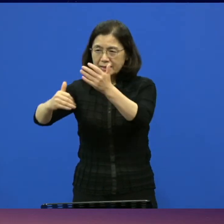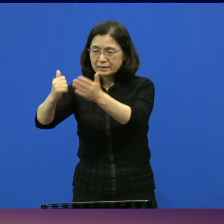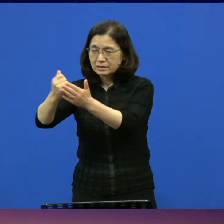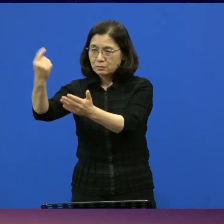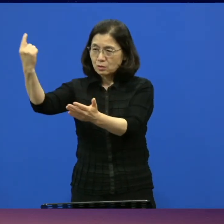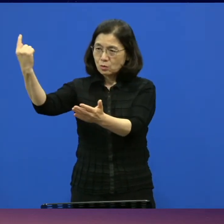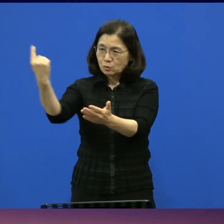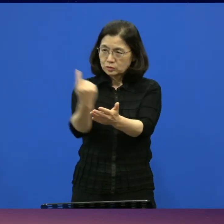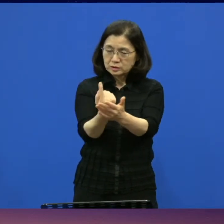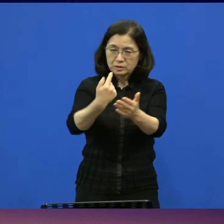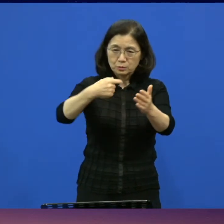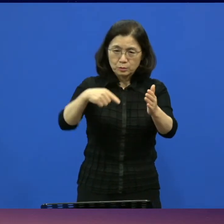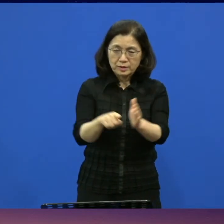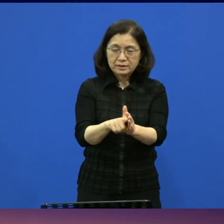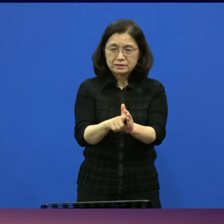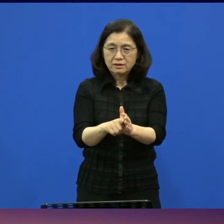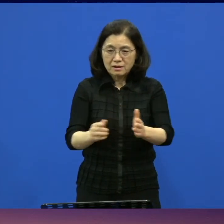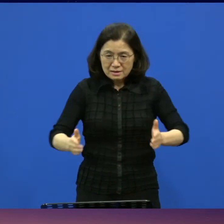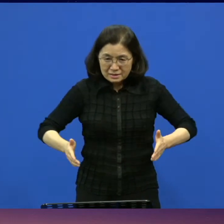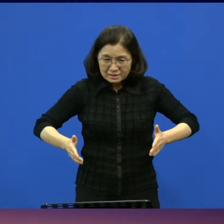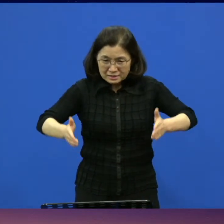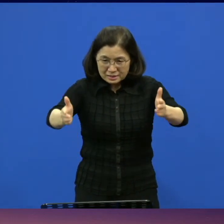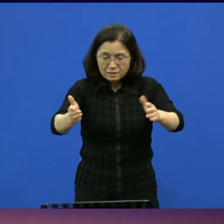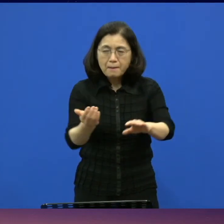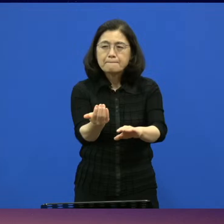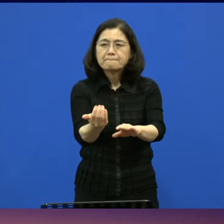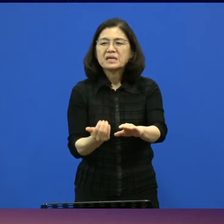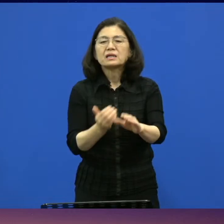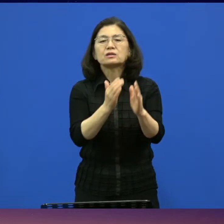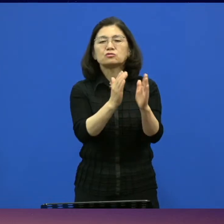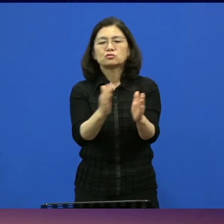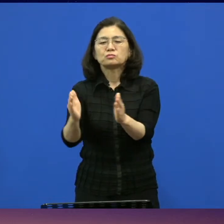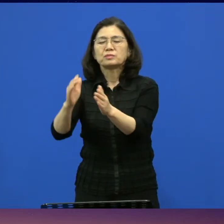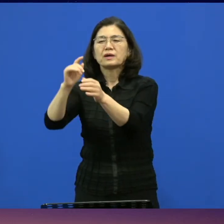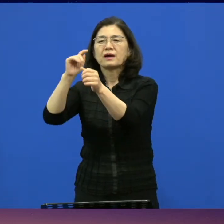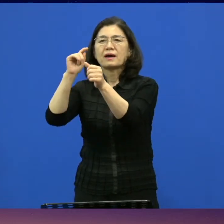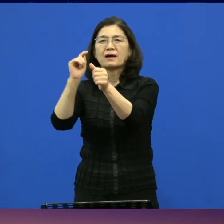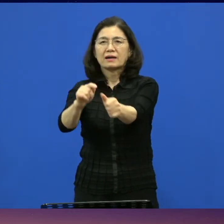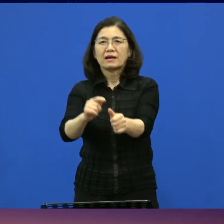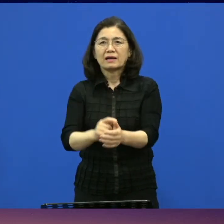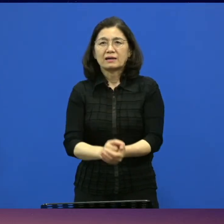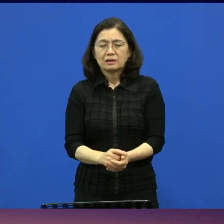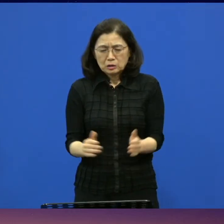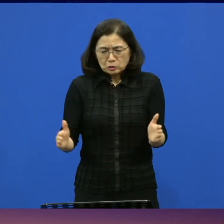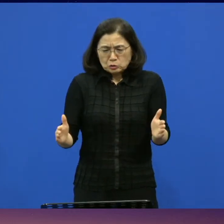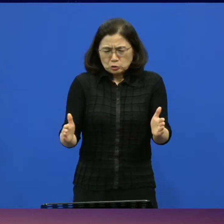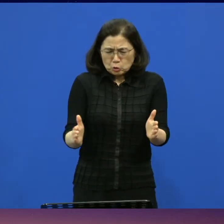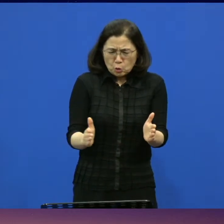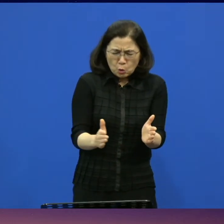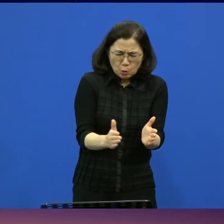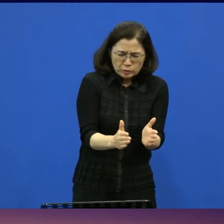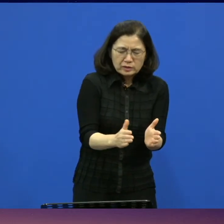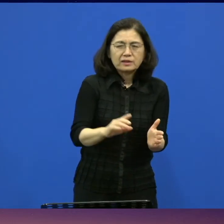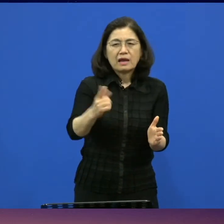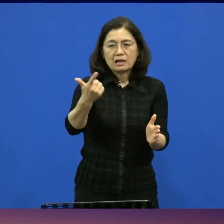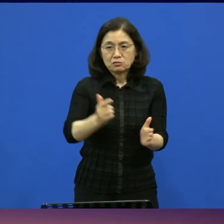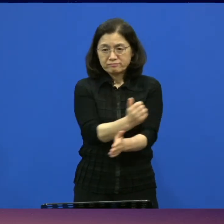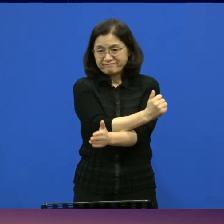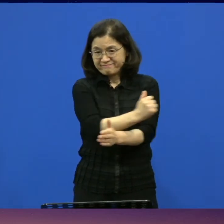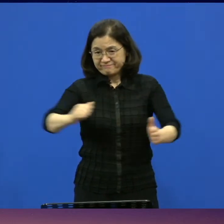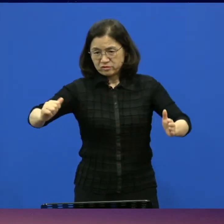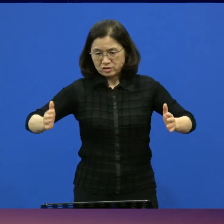길을 활짝 열어라는 거죠. 오늘 치면 하이웨이. 그냥 좁은 길이 아니라 확 열어서